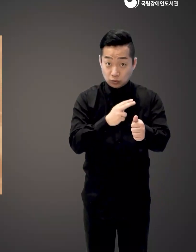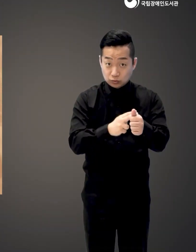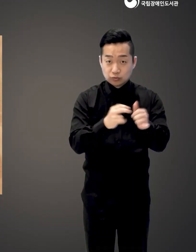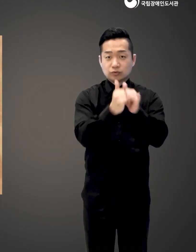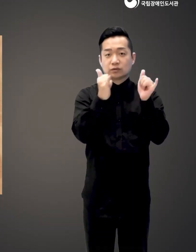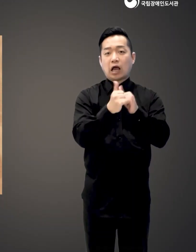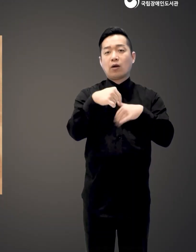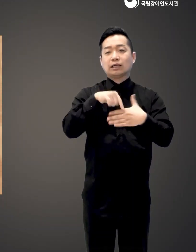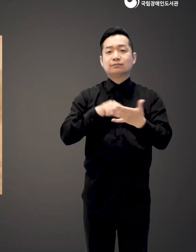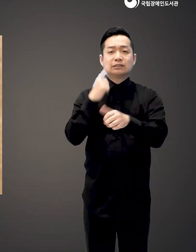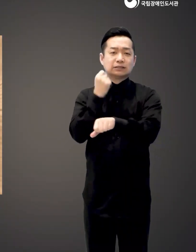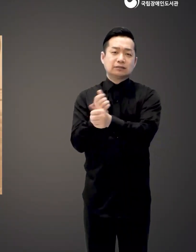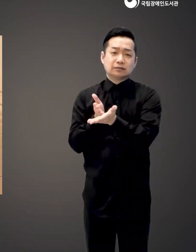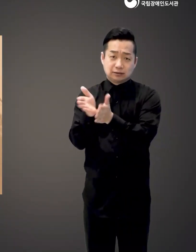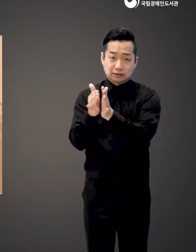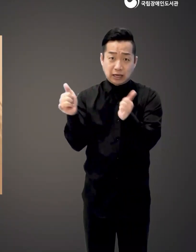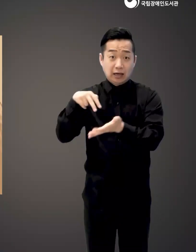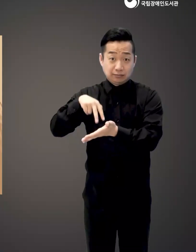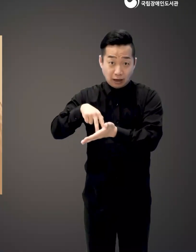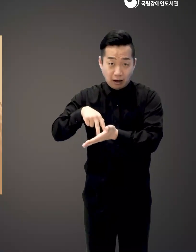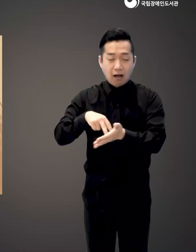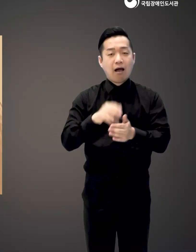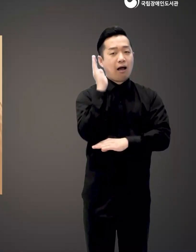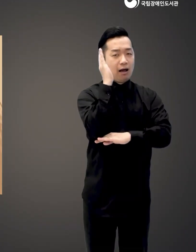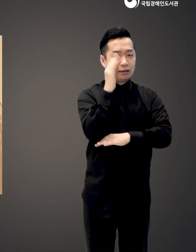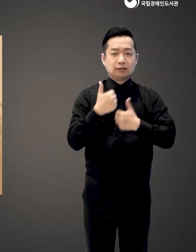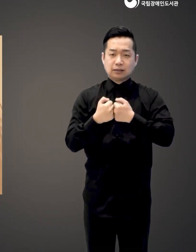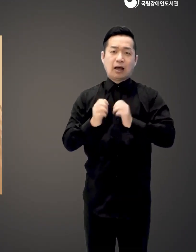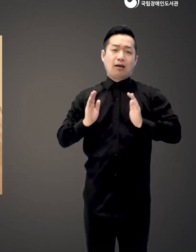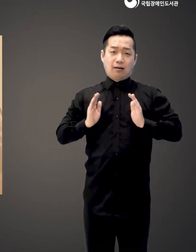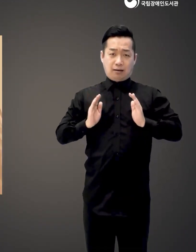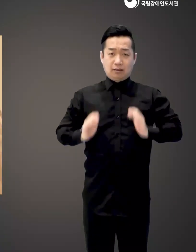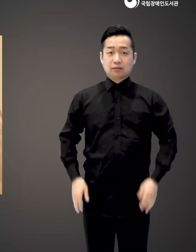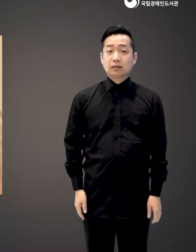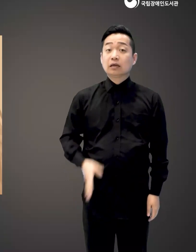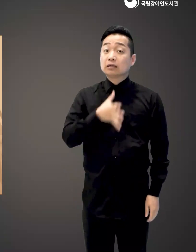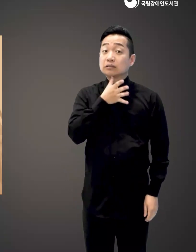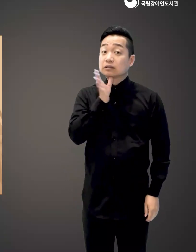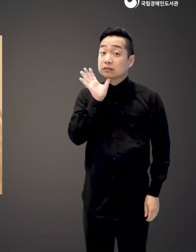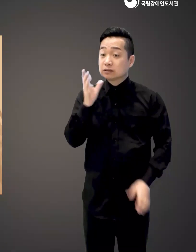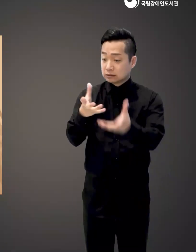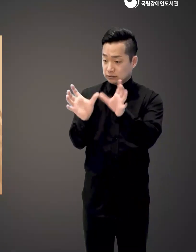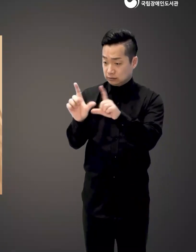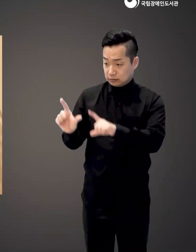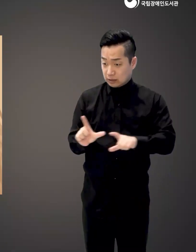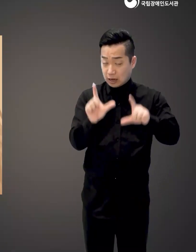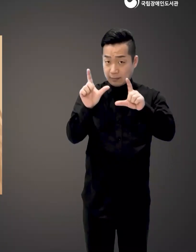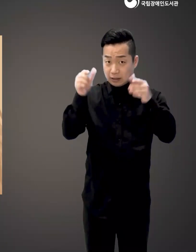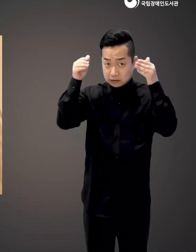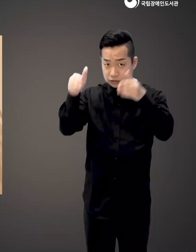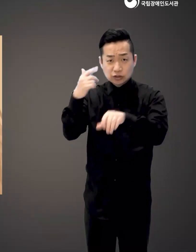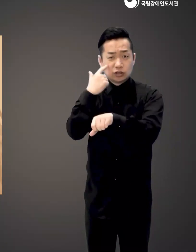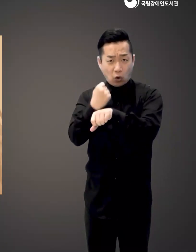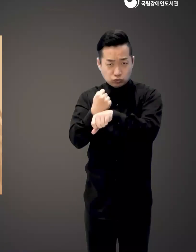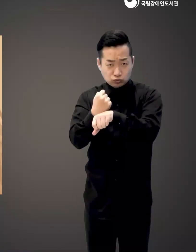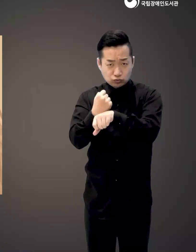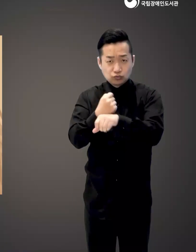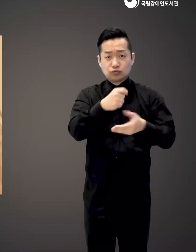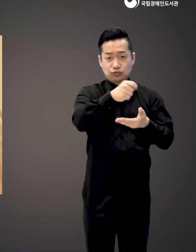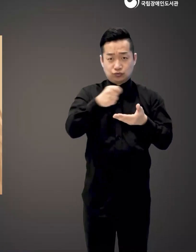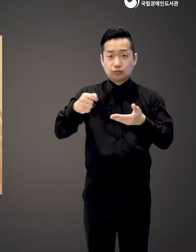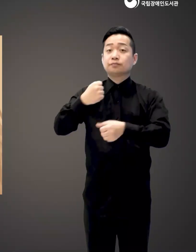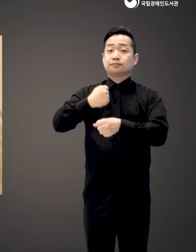교수는 사회심리학자로 강의와 상담을 병행하면서 노년층의 삶에 초점을 맞춰 연구조사를